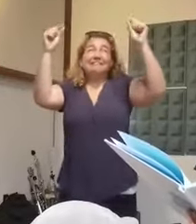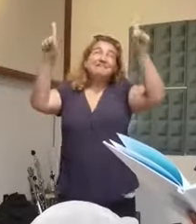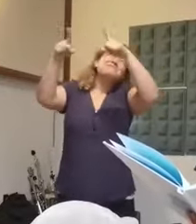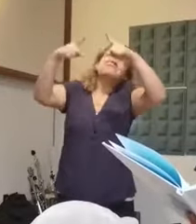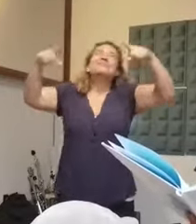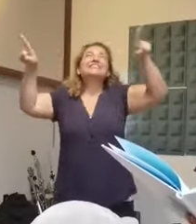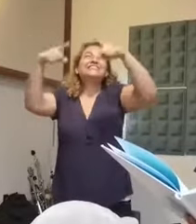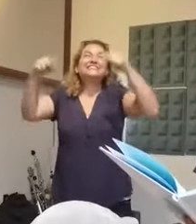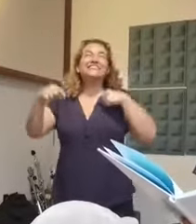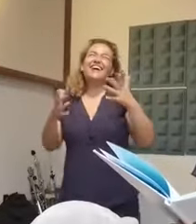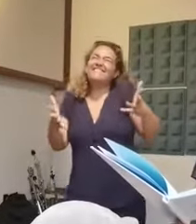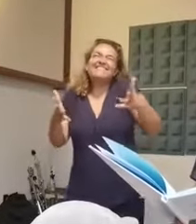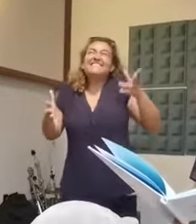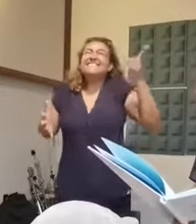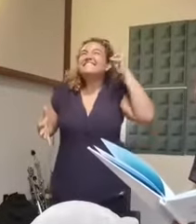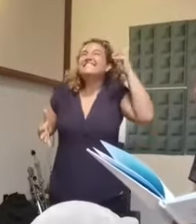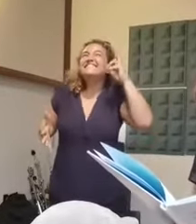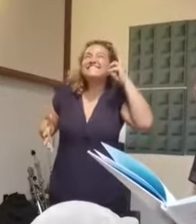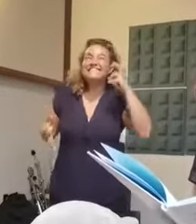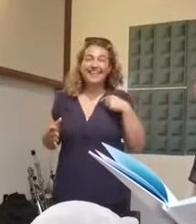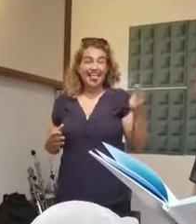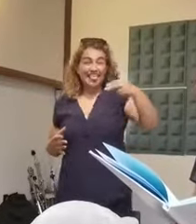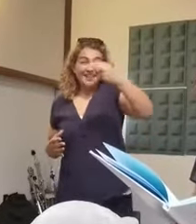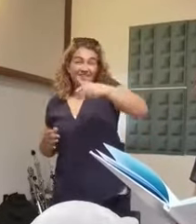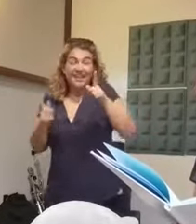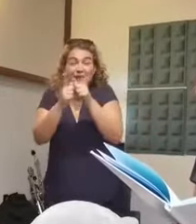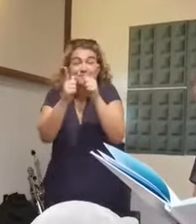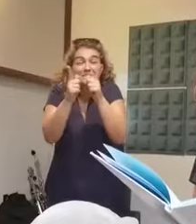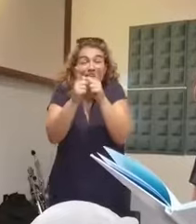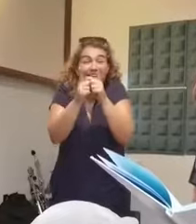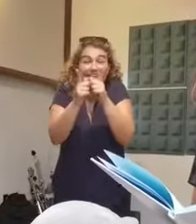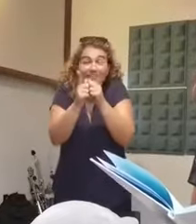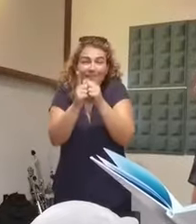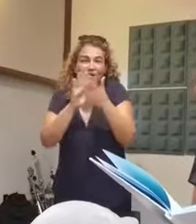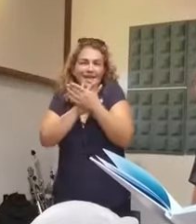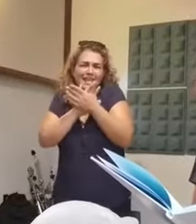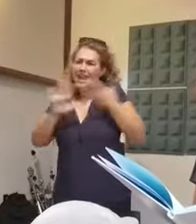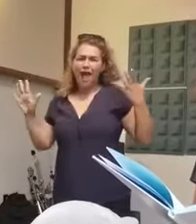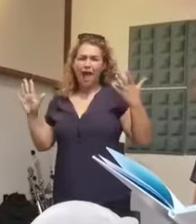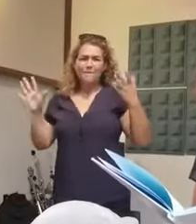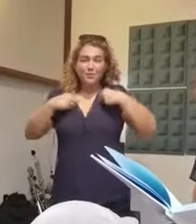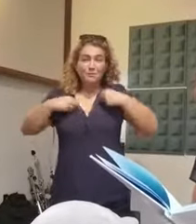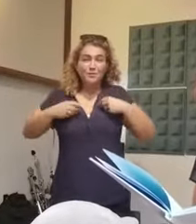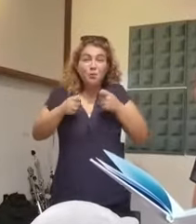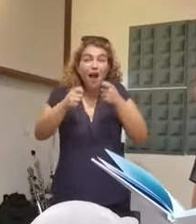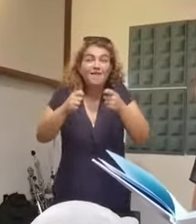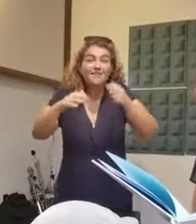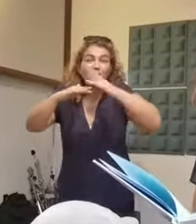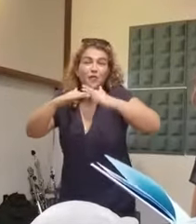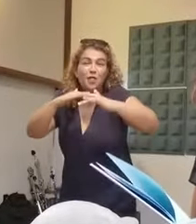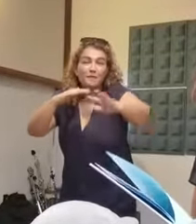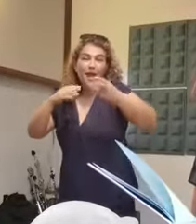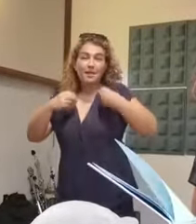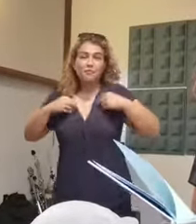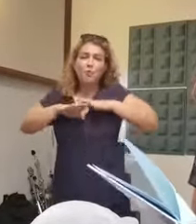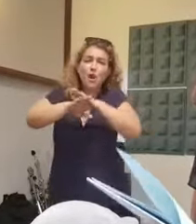peleando. Era pequeño y ligero como los cabellitos de mar y nadaba entre las